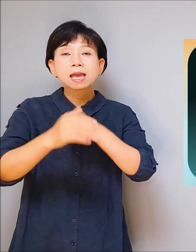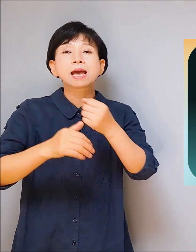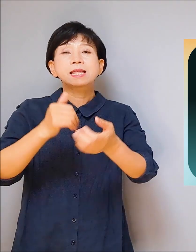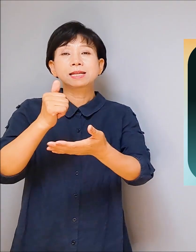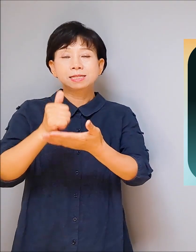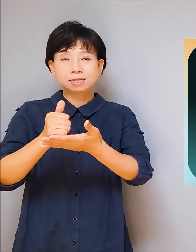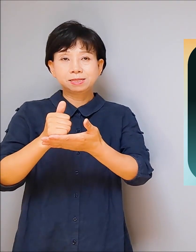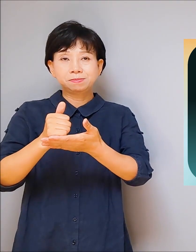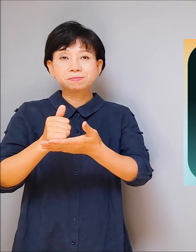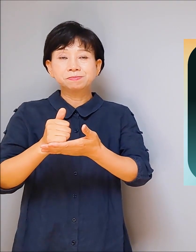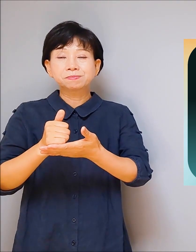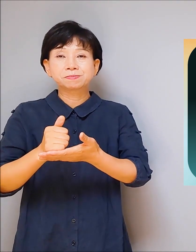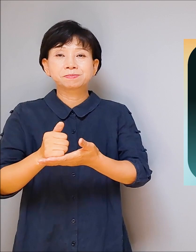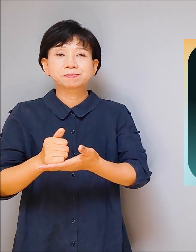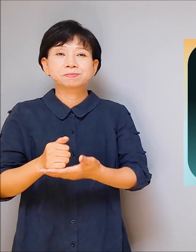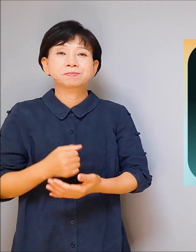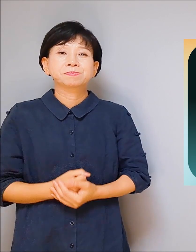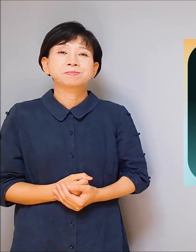하나님, 이런 뜻이에요.